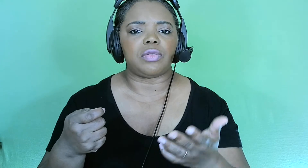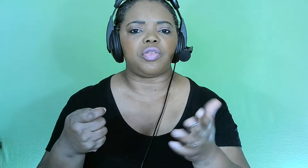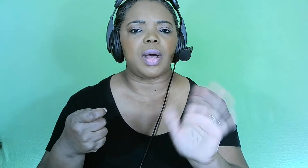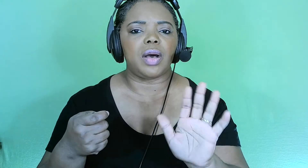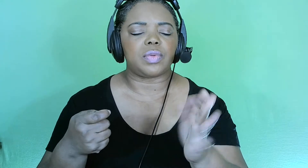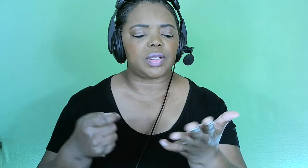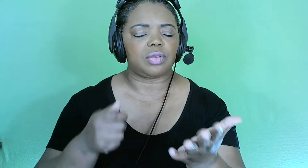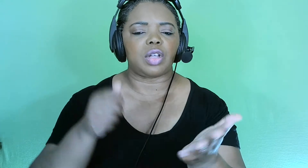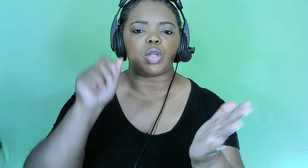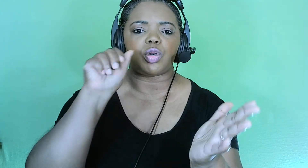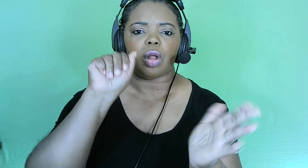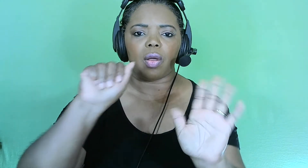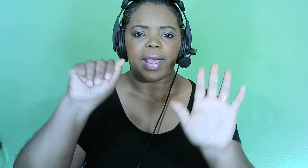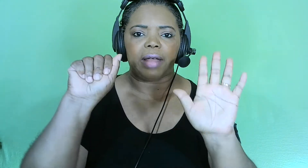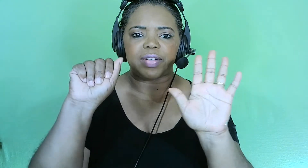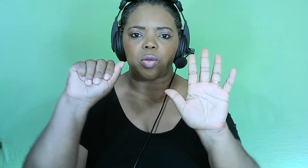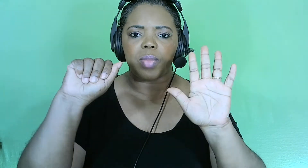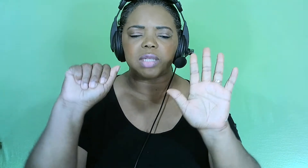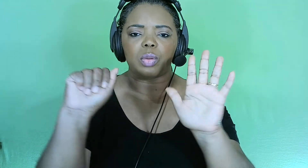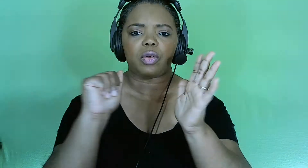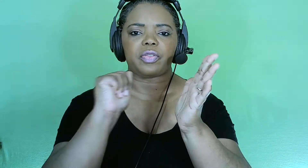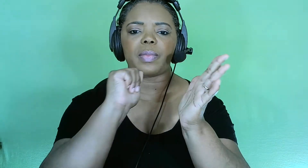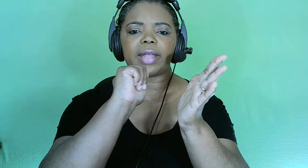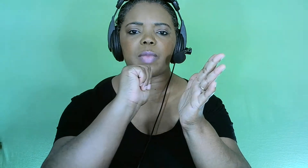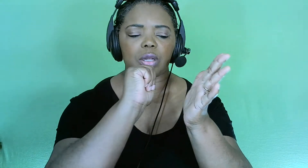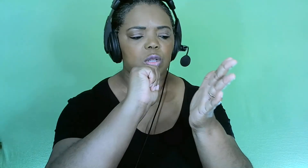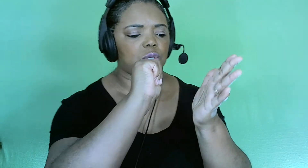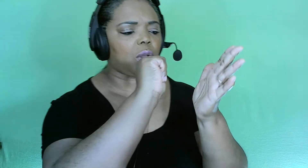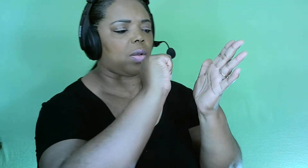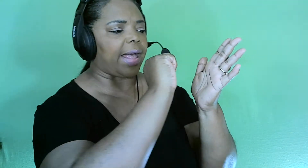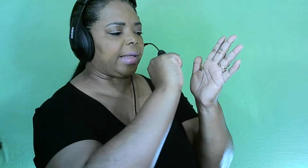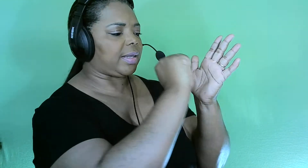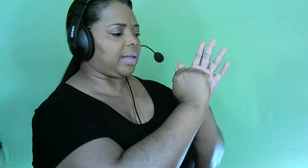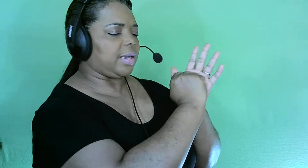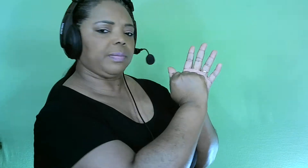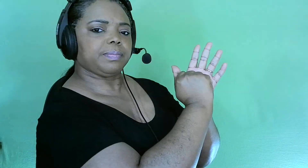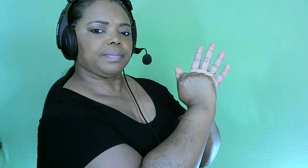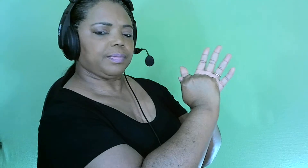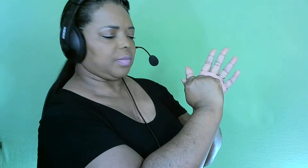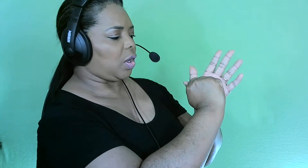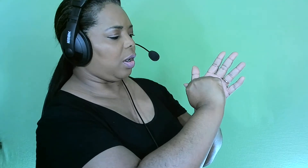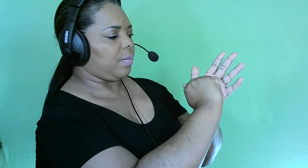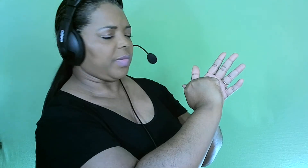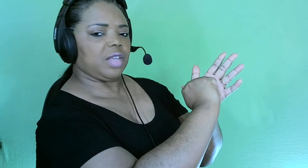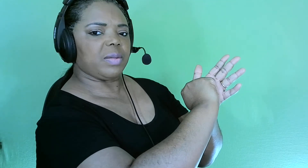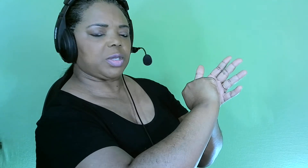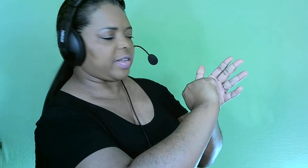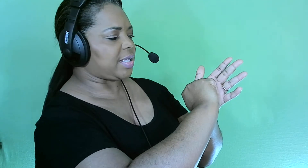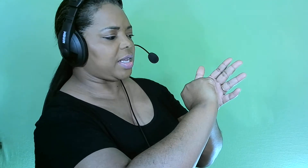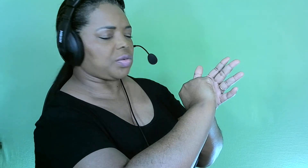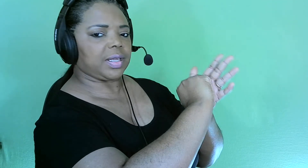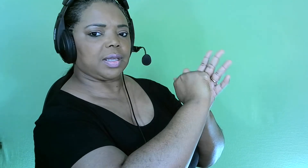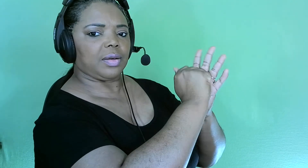de mãos, nós vamos colocar, fazer o mesmo movimento, mas nós vamos colocar aqui, ó, e vamos fazer isso aqui, ó,